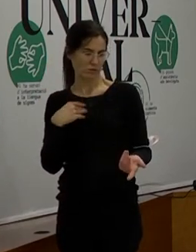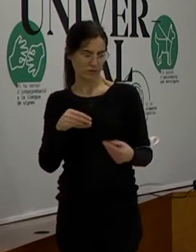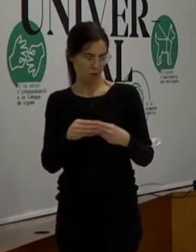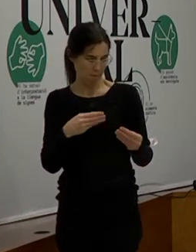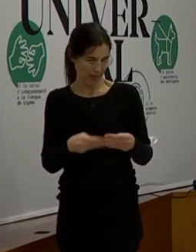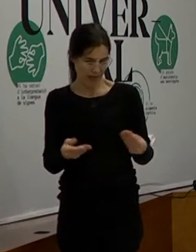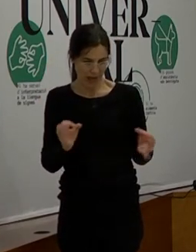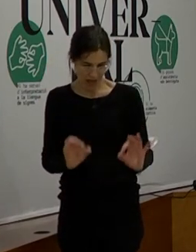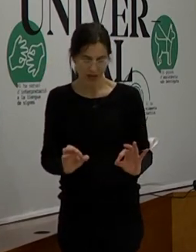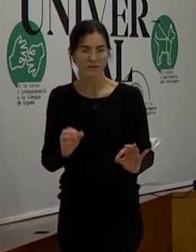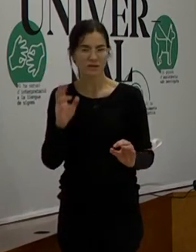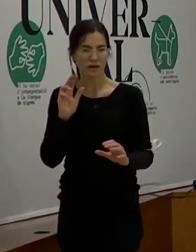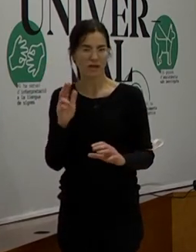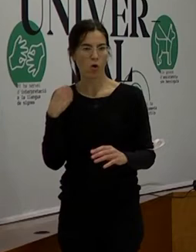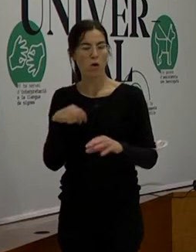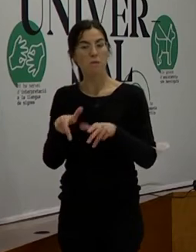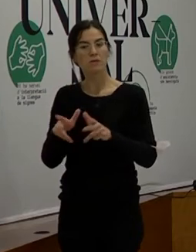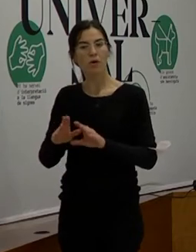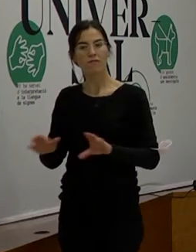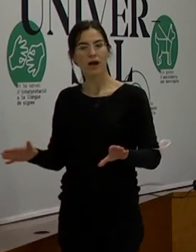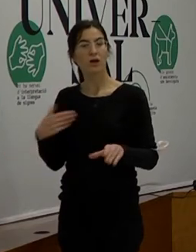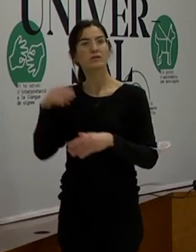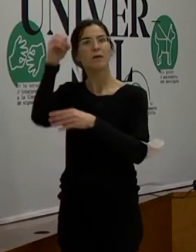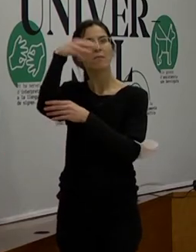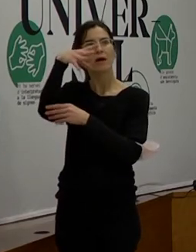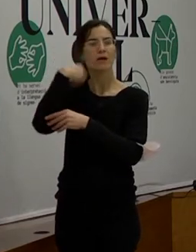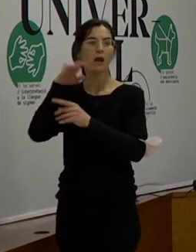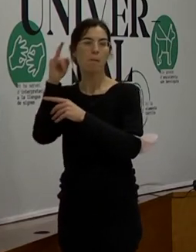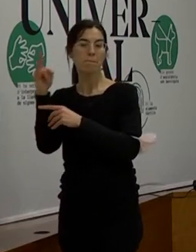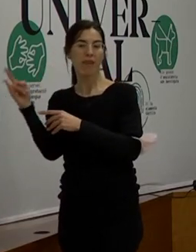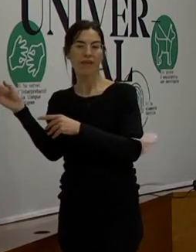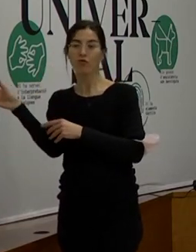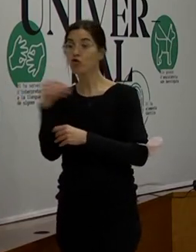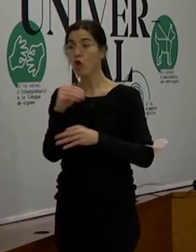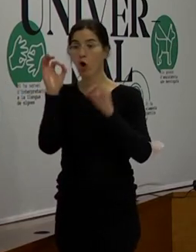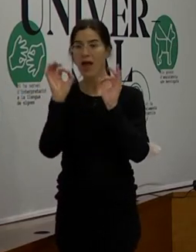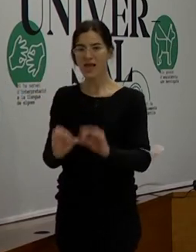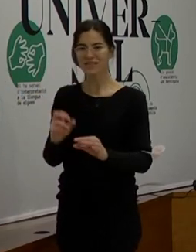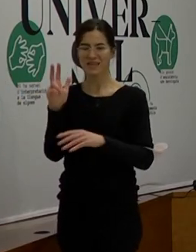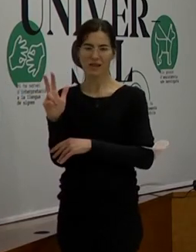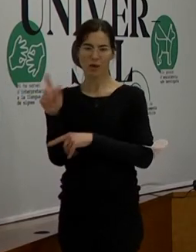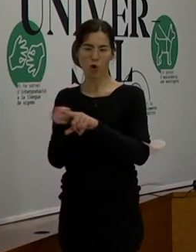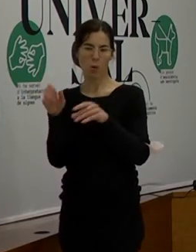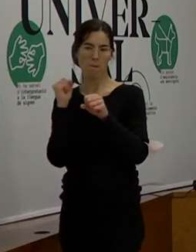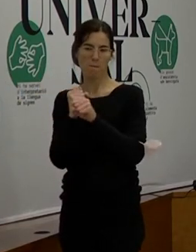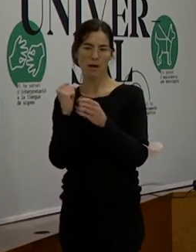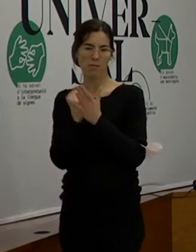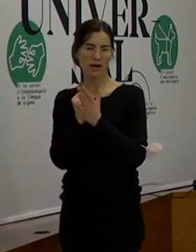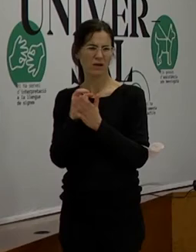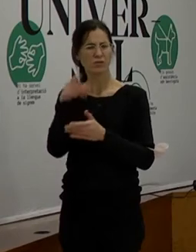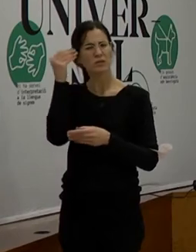és de Cardedeu, este banco, este fanal, esta planta, todo es Cardedeu. Què creus que van fer els